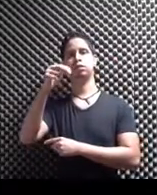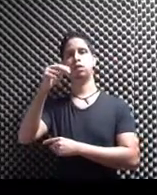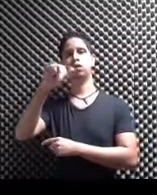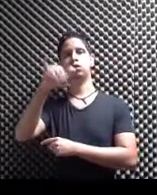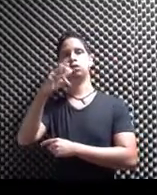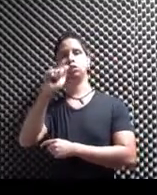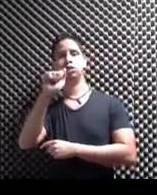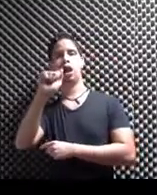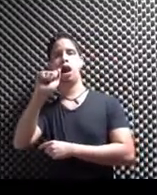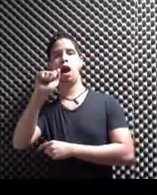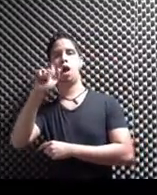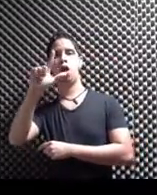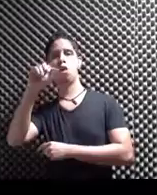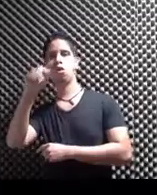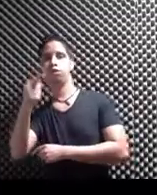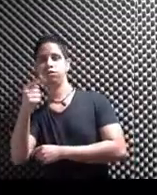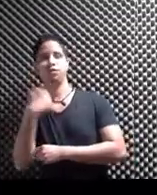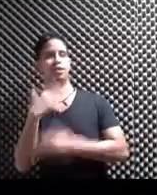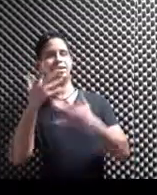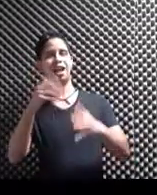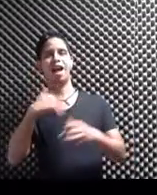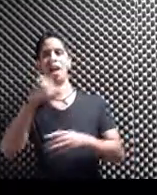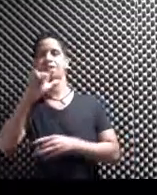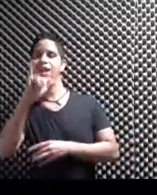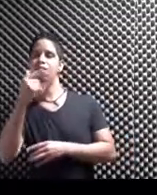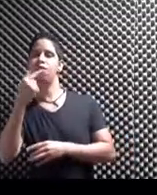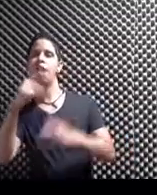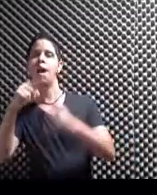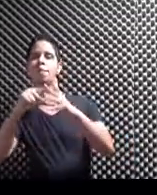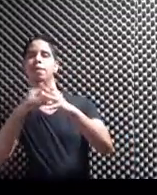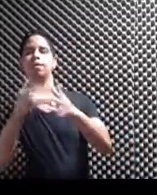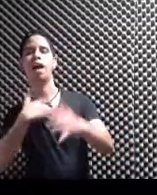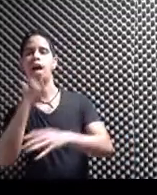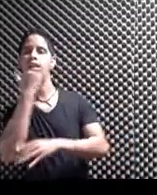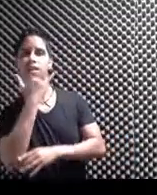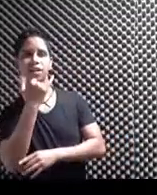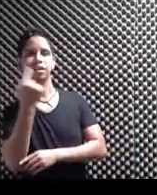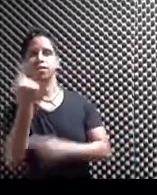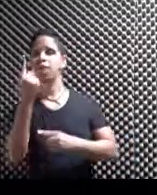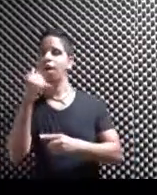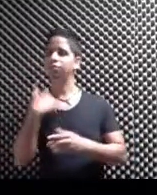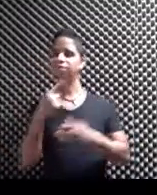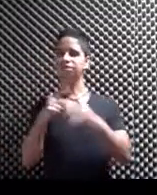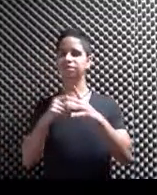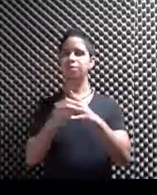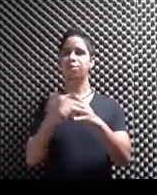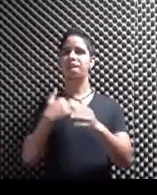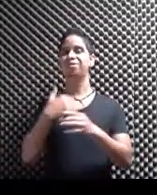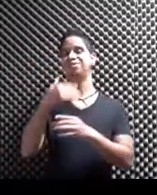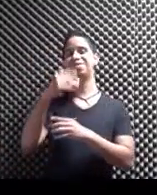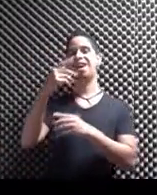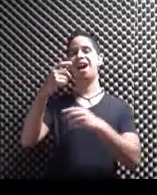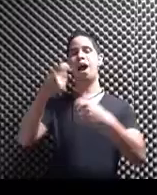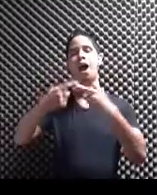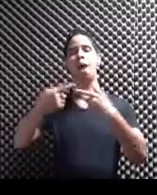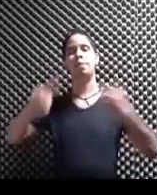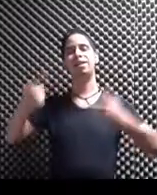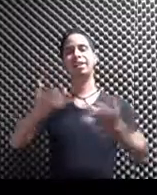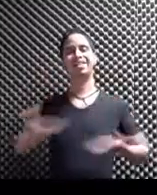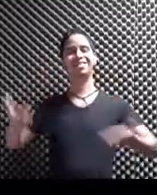Pero, lo empezaste a dañar, ¿entiendes? Porque te piensas rápido a pelear aquí, ¿cómo él traducirá eso?